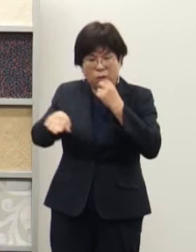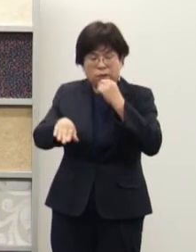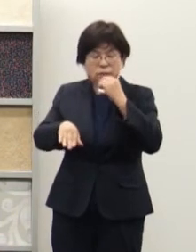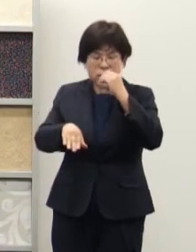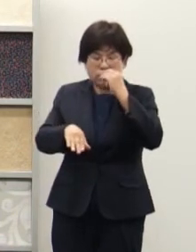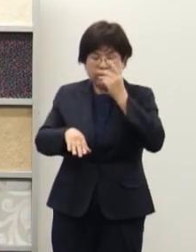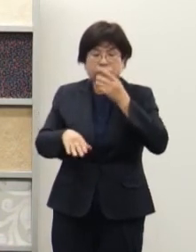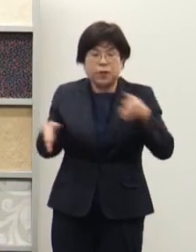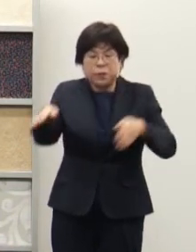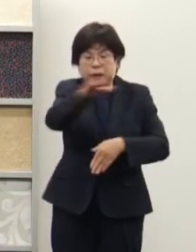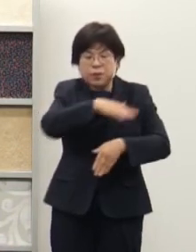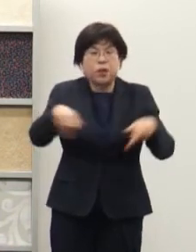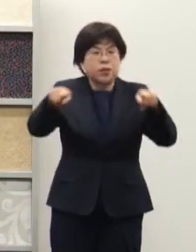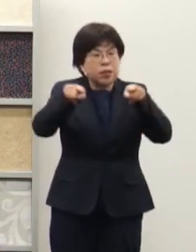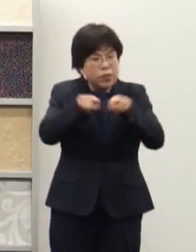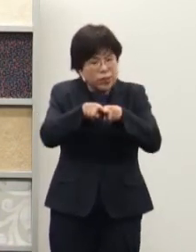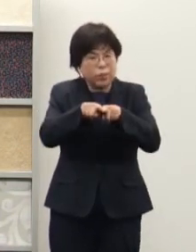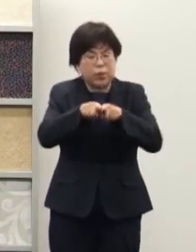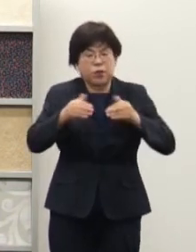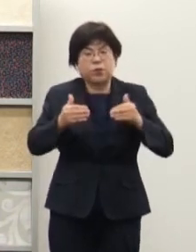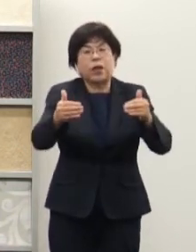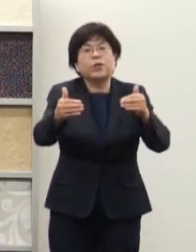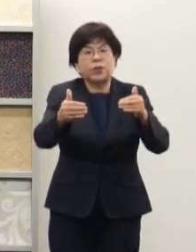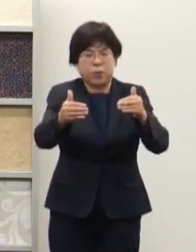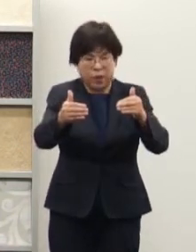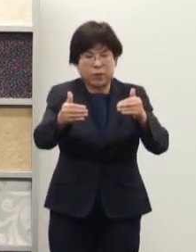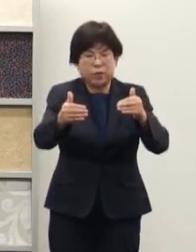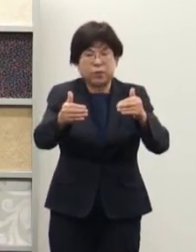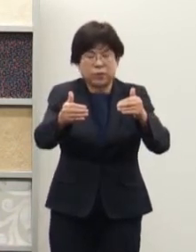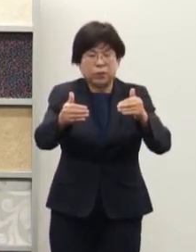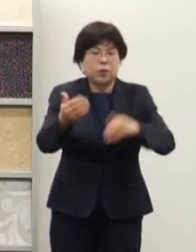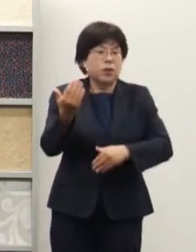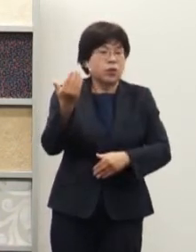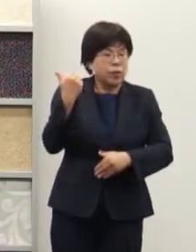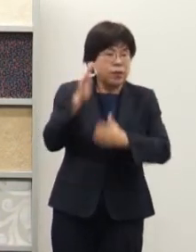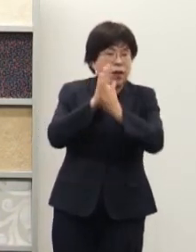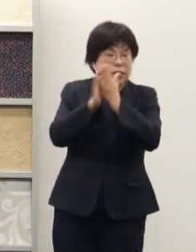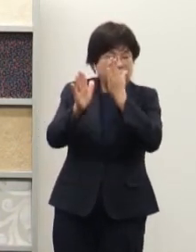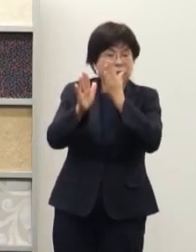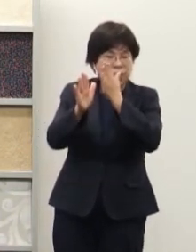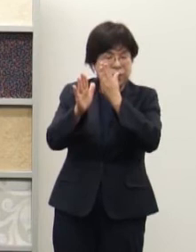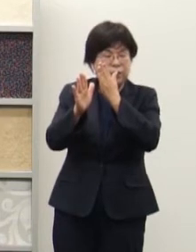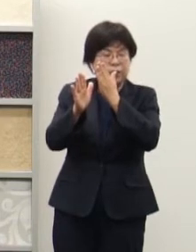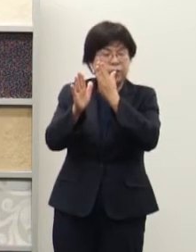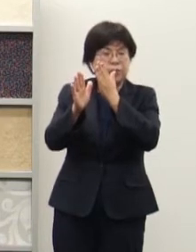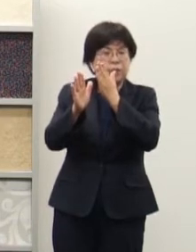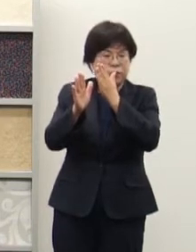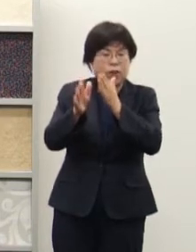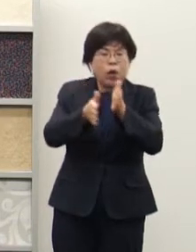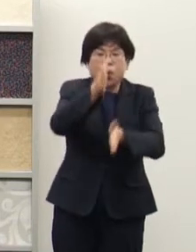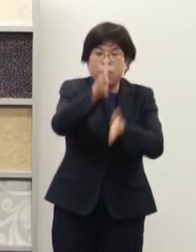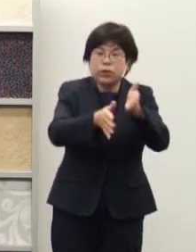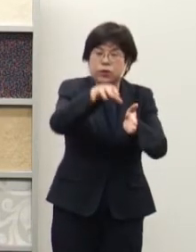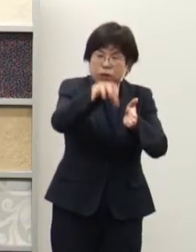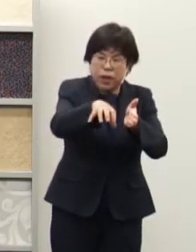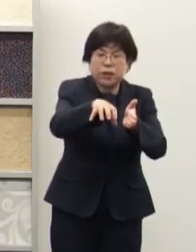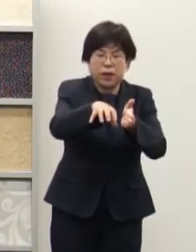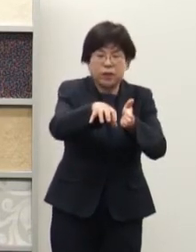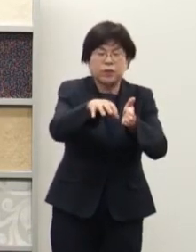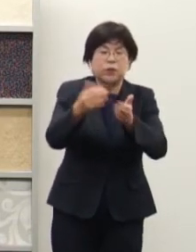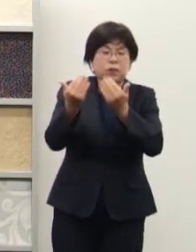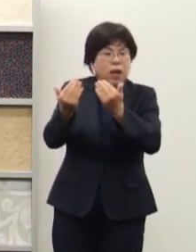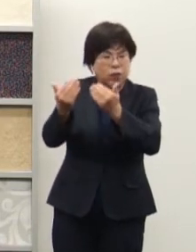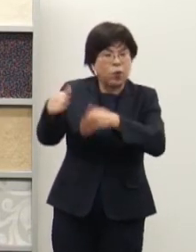するべく、先ほど県私学教育振興会および県保育協議会の皆様に対しまし